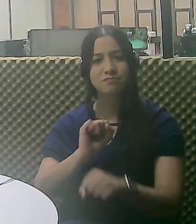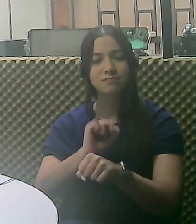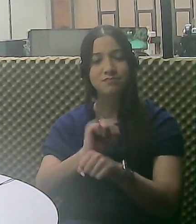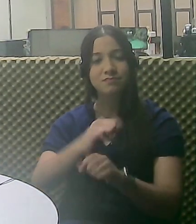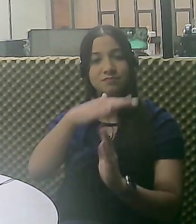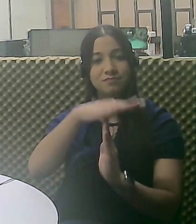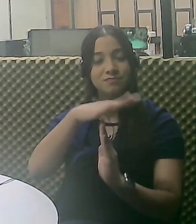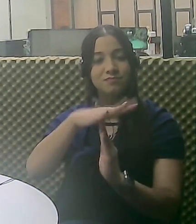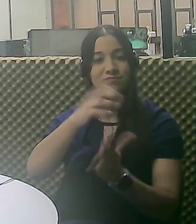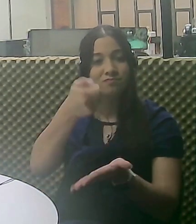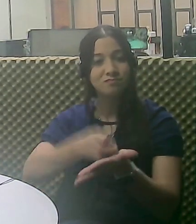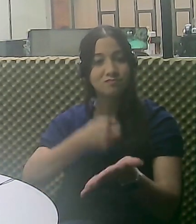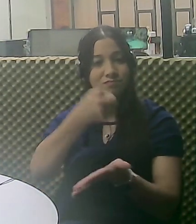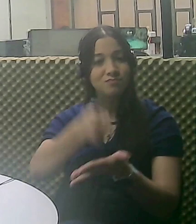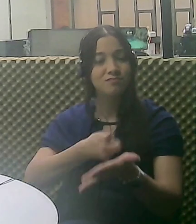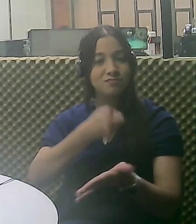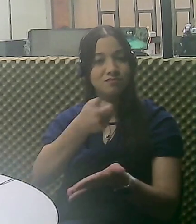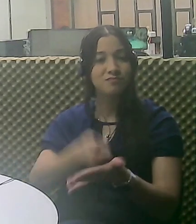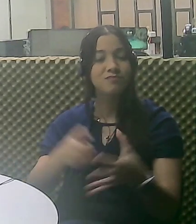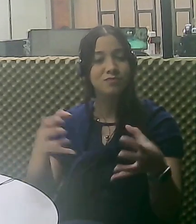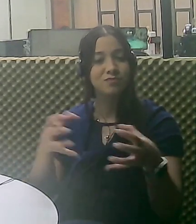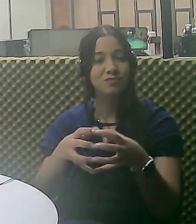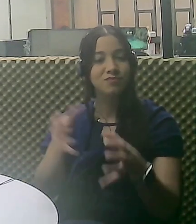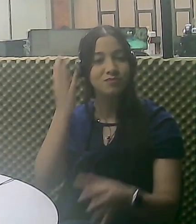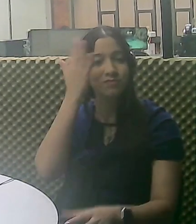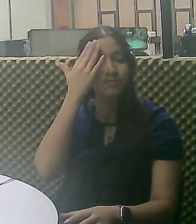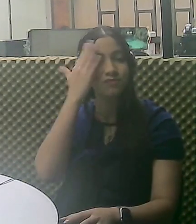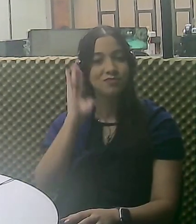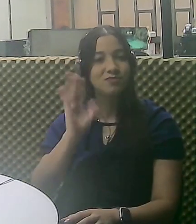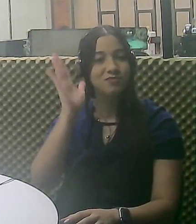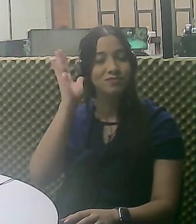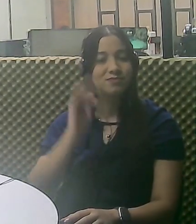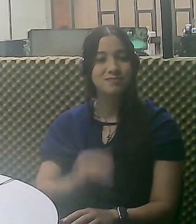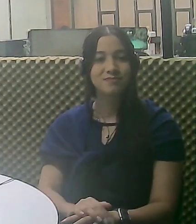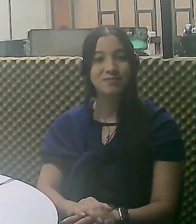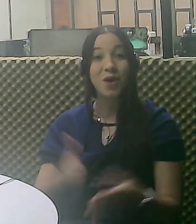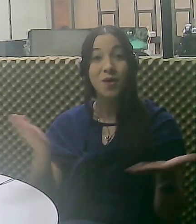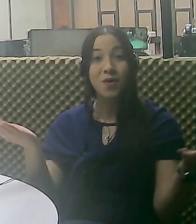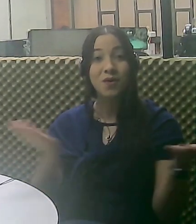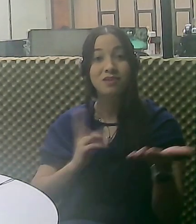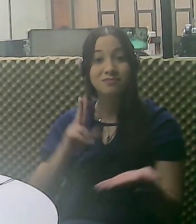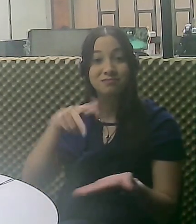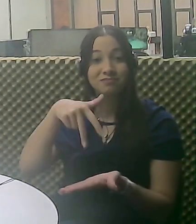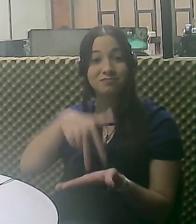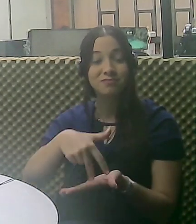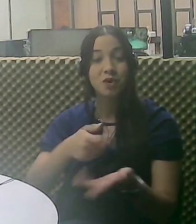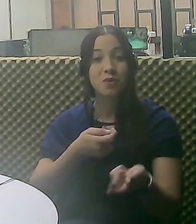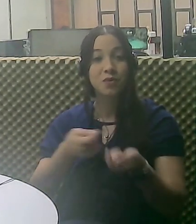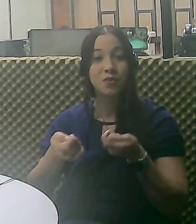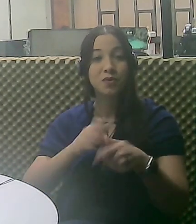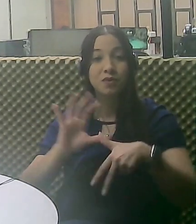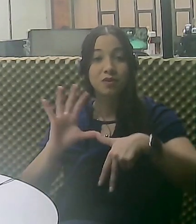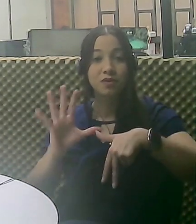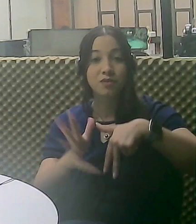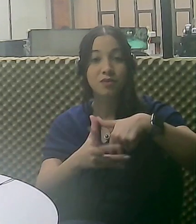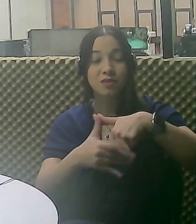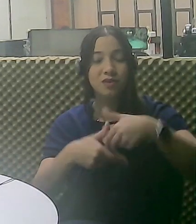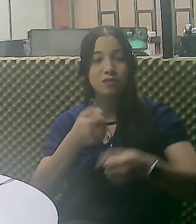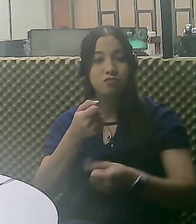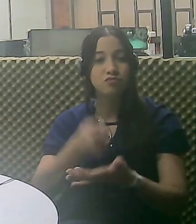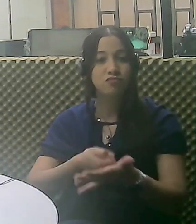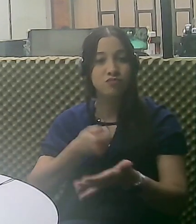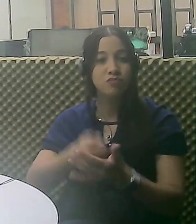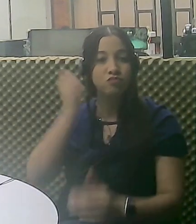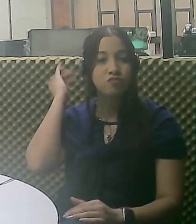Opa, opa, opa, opa, que dessa luta aqui, essa turma sabe muito bem. Hoje eu tô aqui no centro de controle de zoonoses, que batalha o